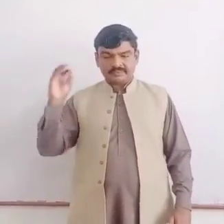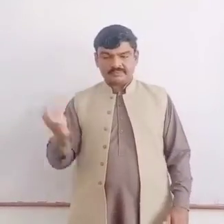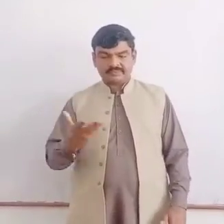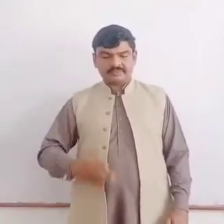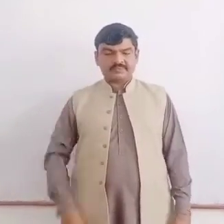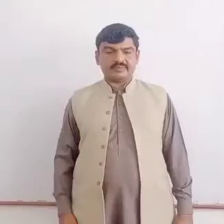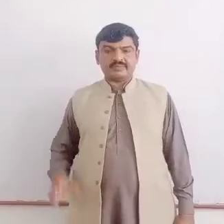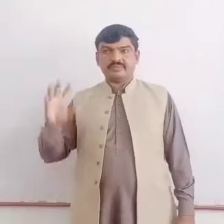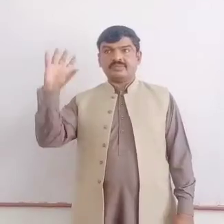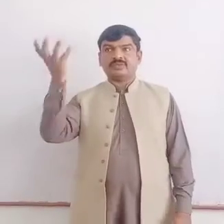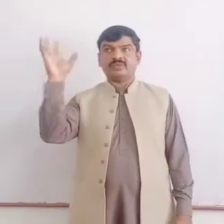दुनिया,